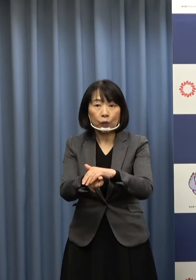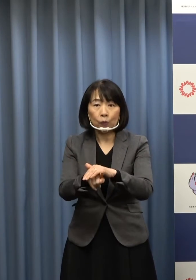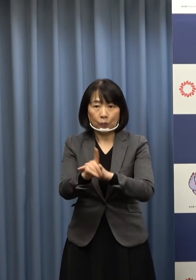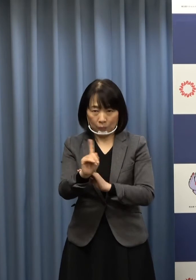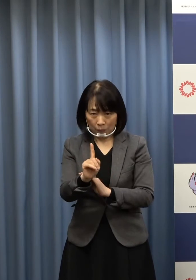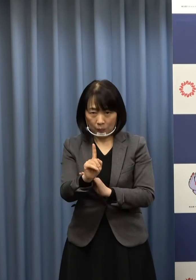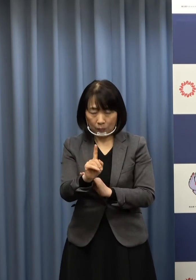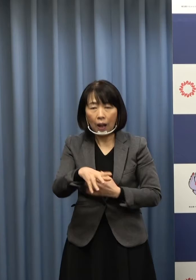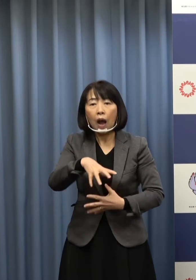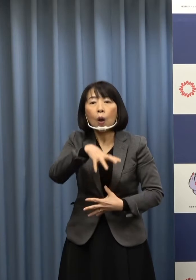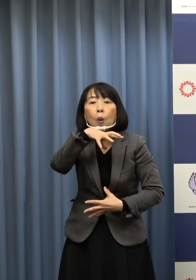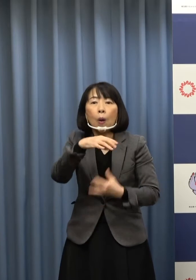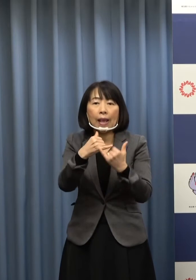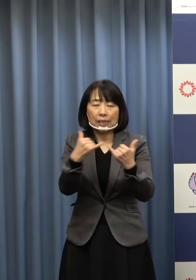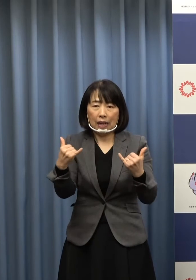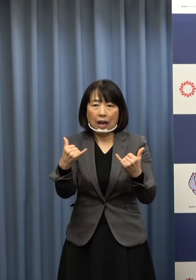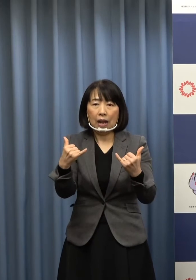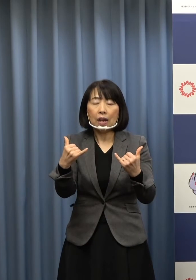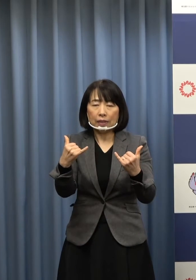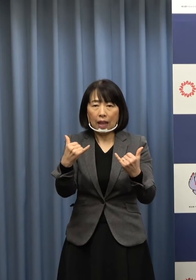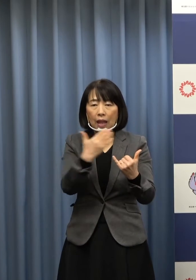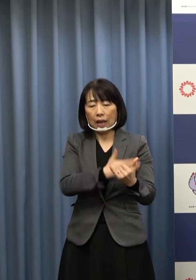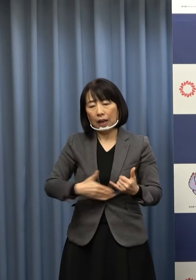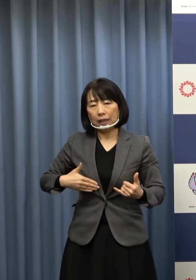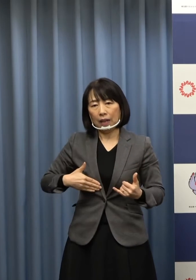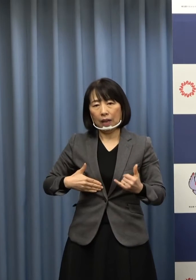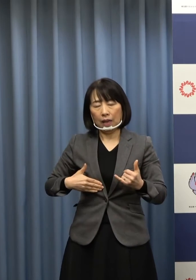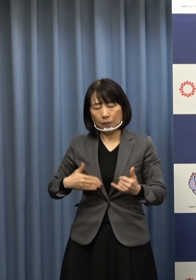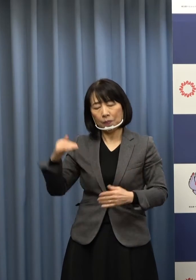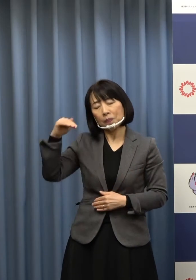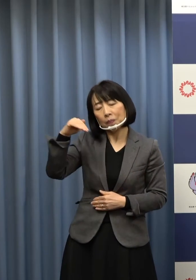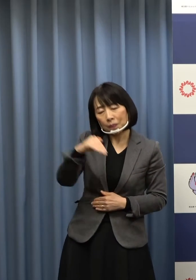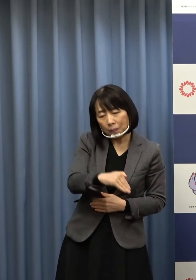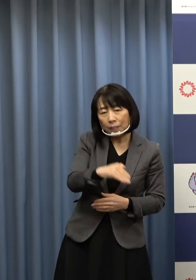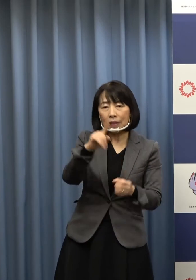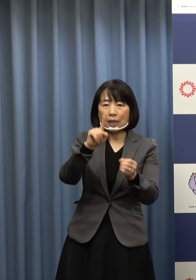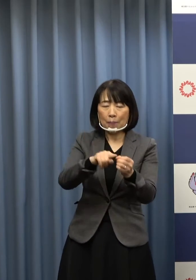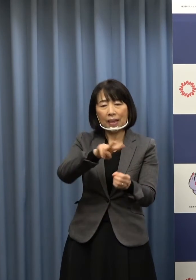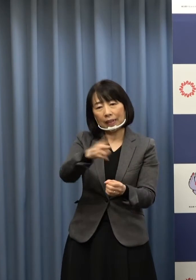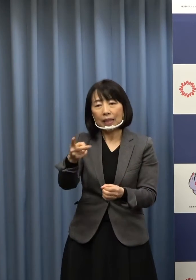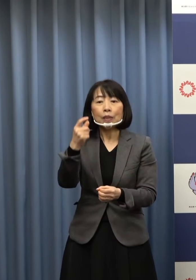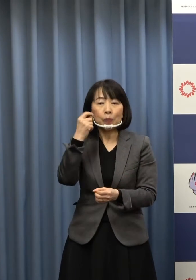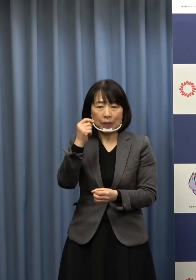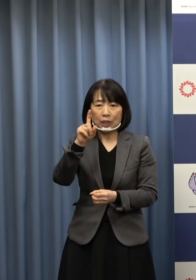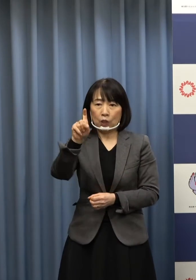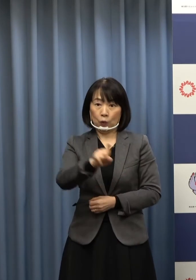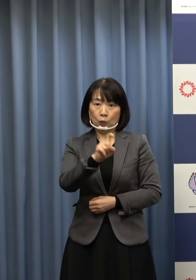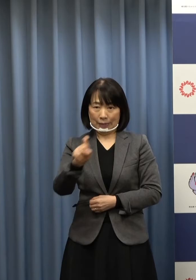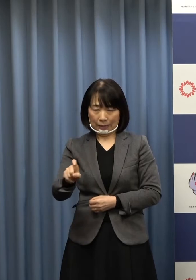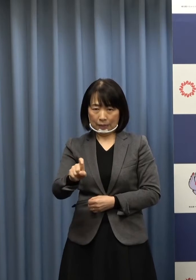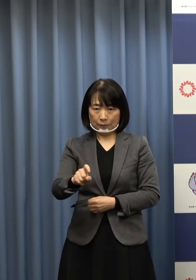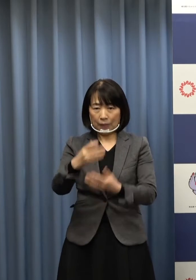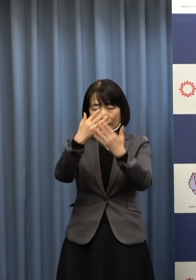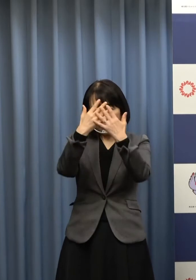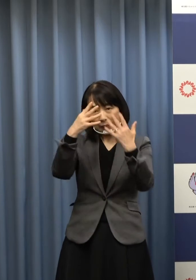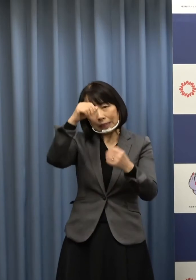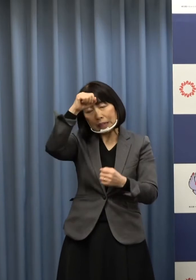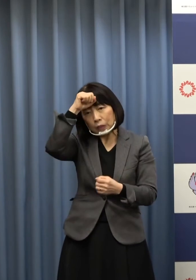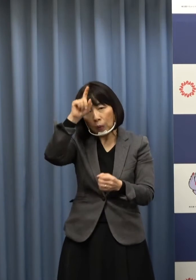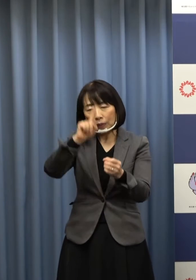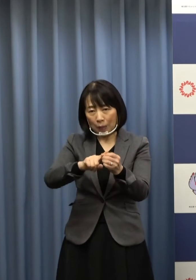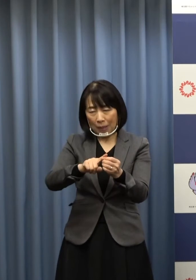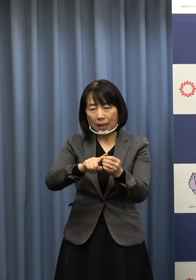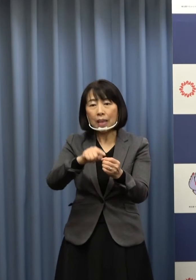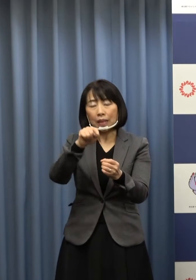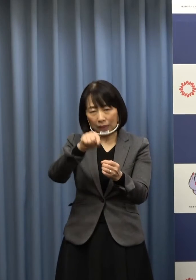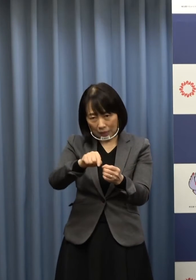高齢者で ADL の低下などで、できなかった方が10人、認知症の方が3人、その他の